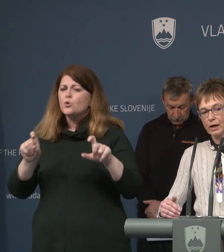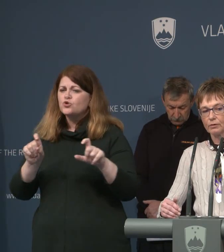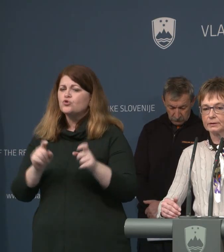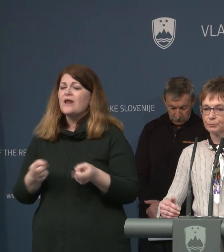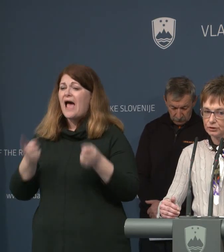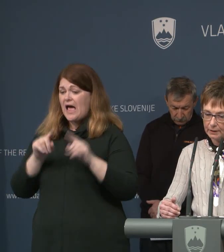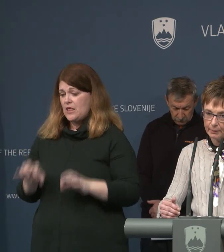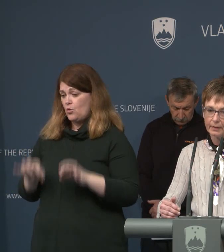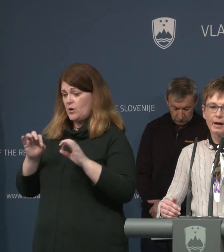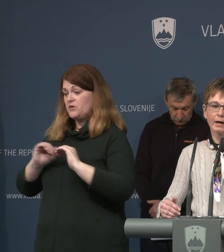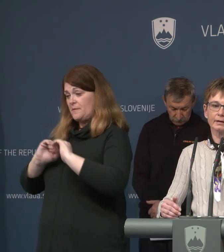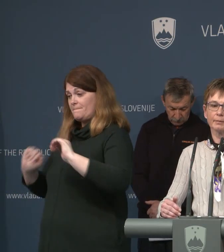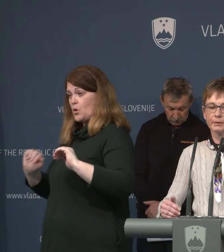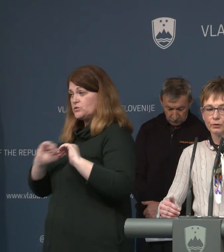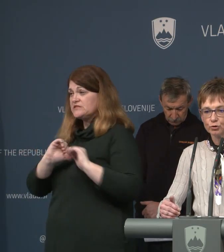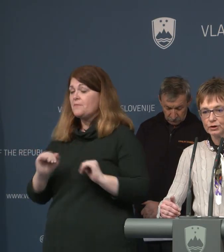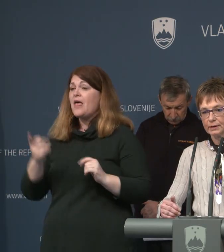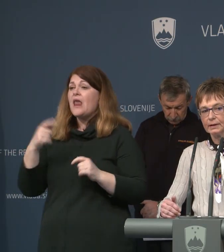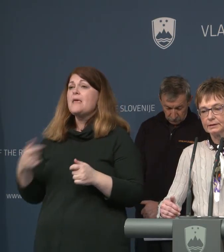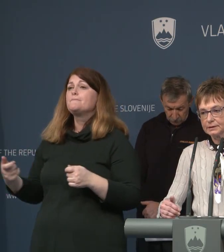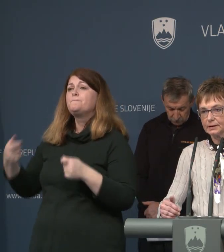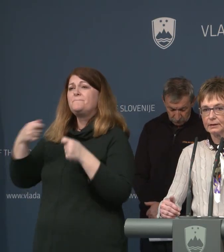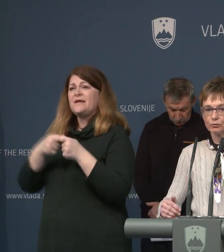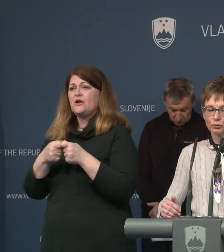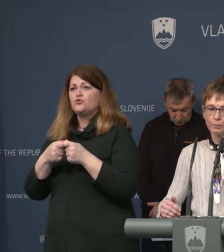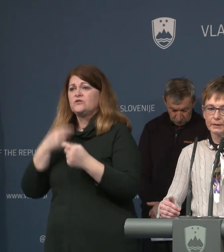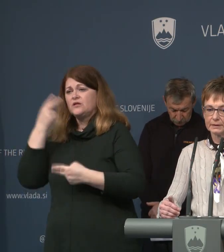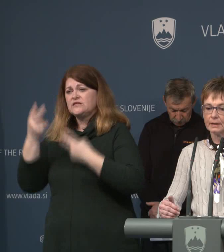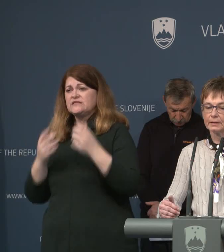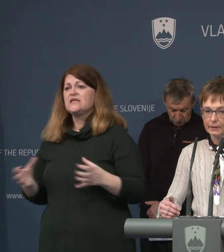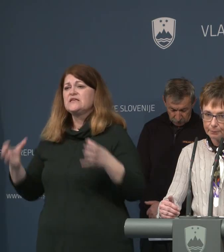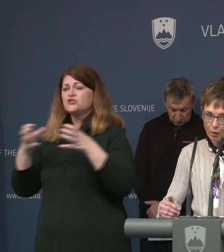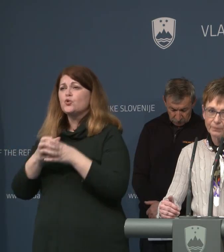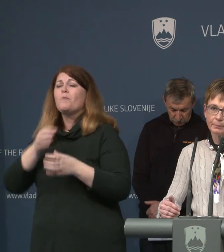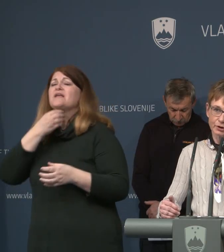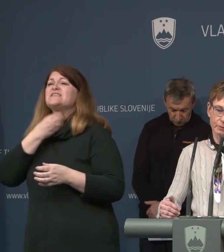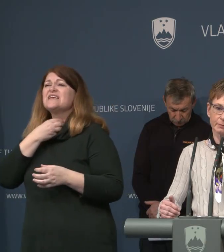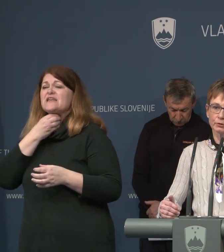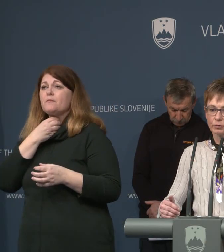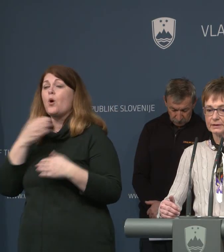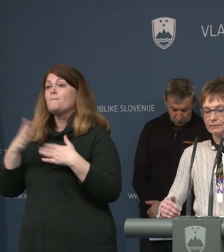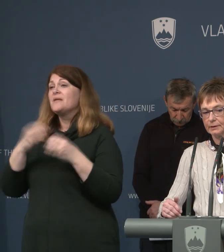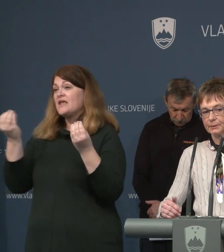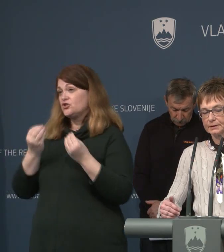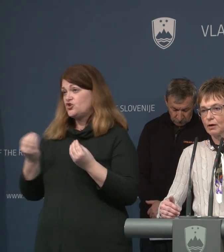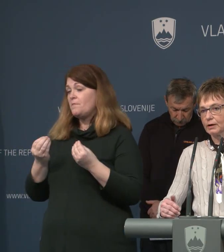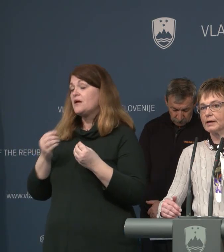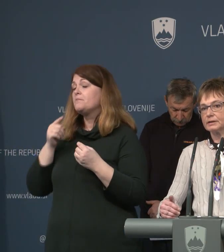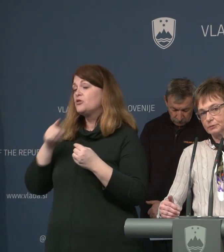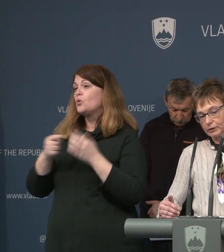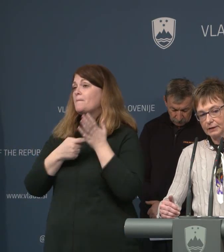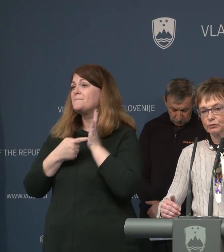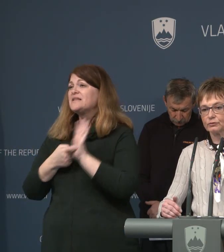ga ugotavljati posebej, ali ga priključiti testiranju skupaj z gripo, pri čemer bi tukaj seveda